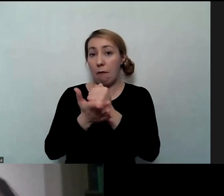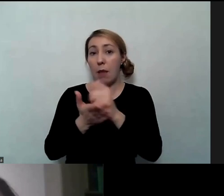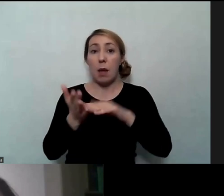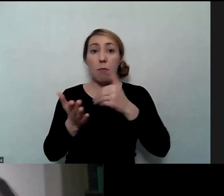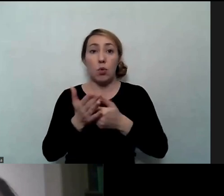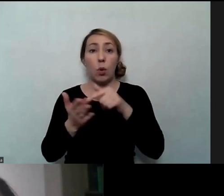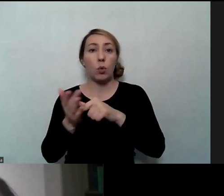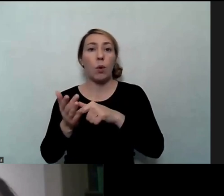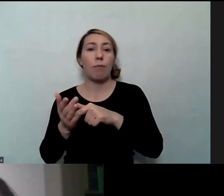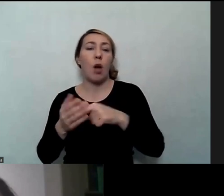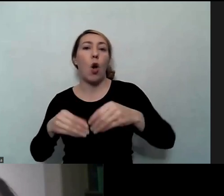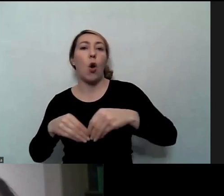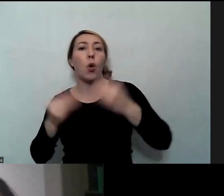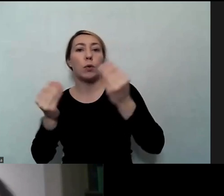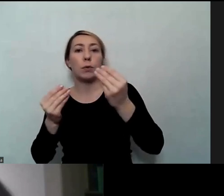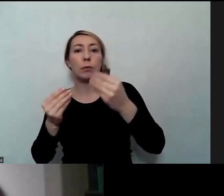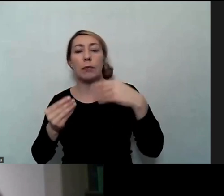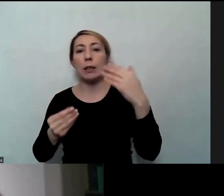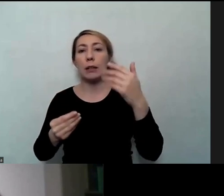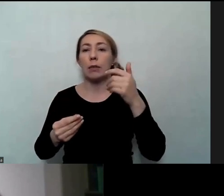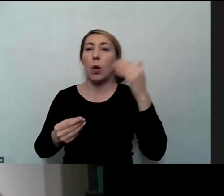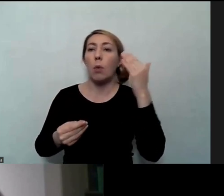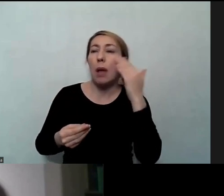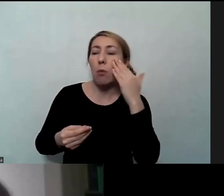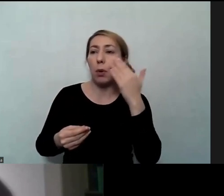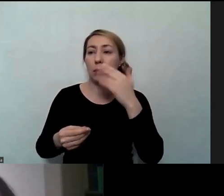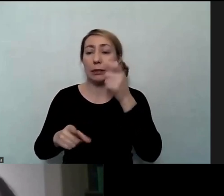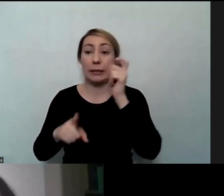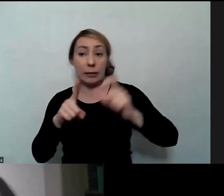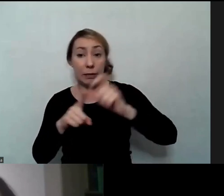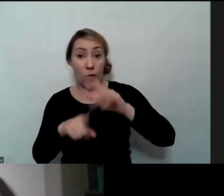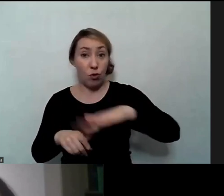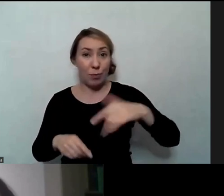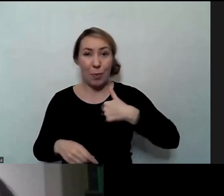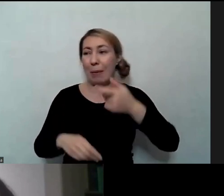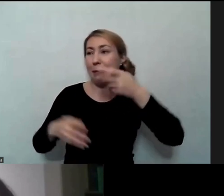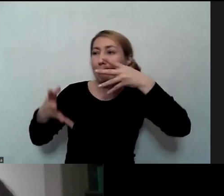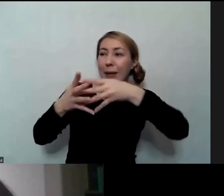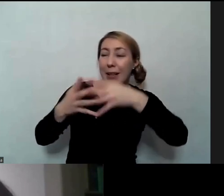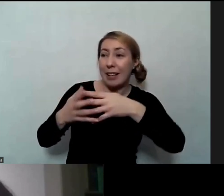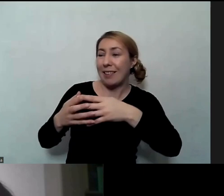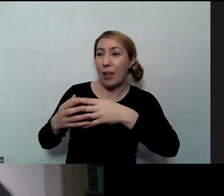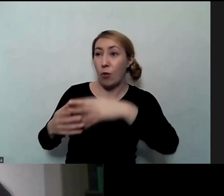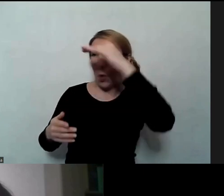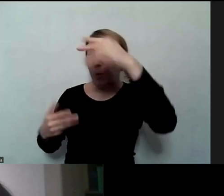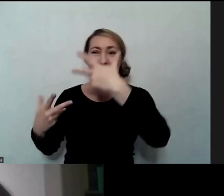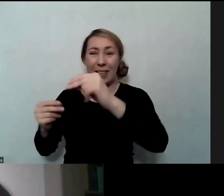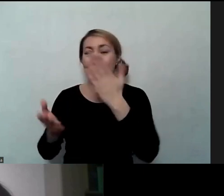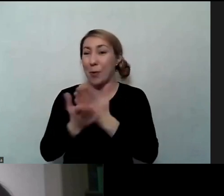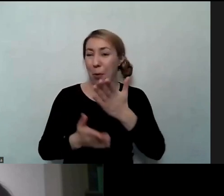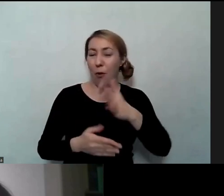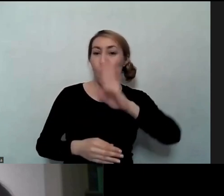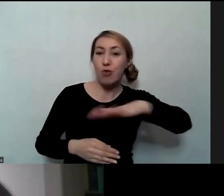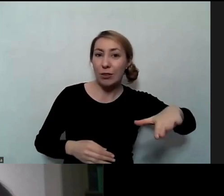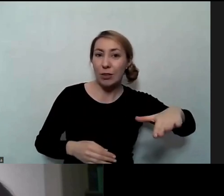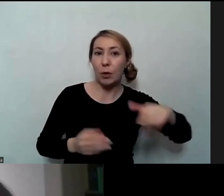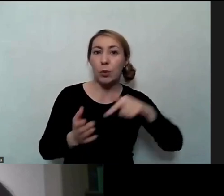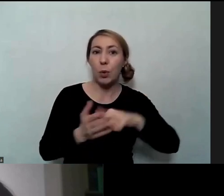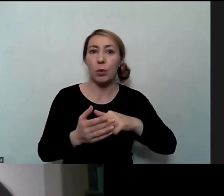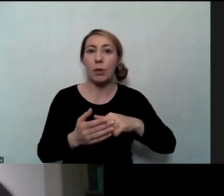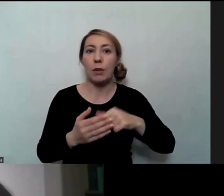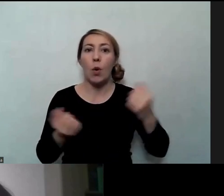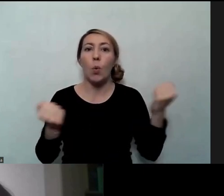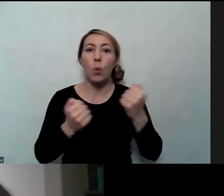kwestia rozwoju kompetencji leksykalnych u dzieci, bo przecież badamy nie grupę dorosłych, a grupę dzieci, jest no, bardziej